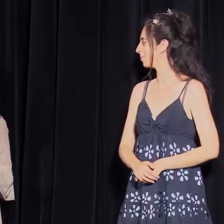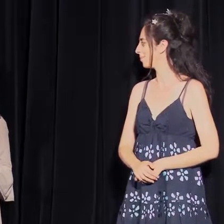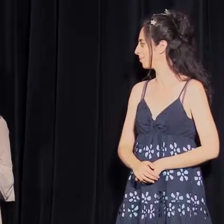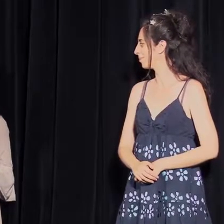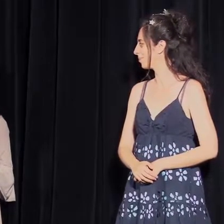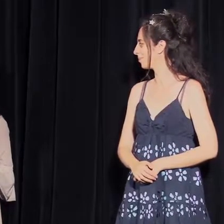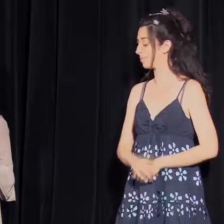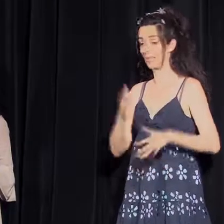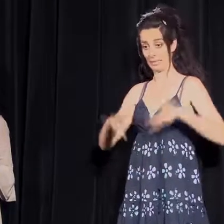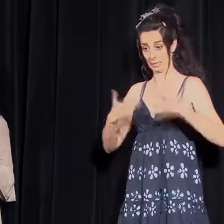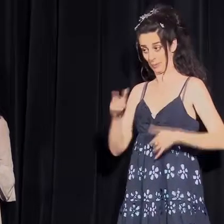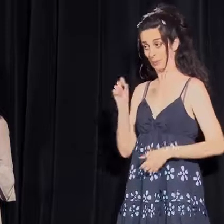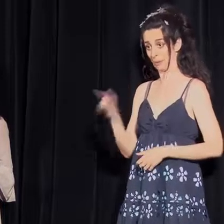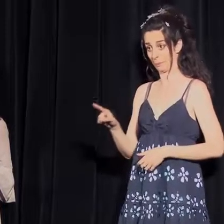Ce spectacle est en deux parties.